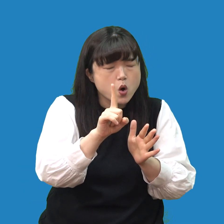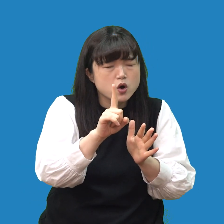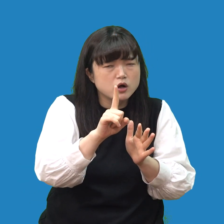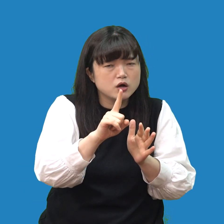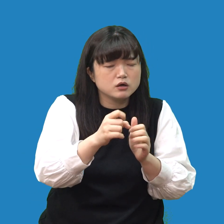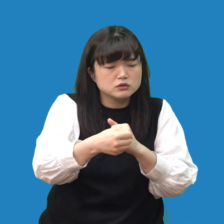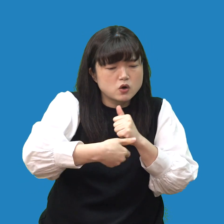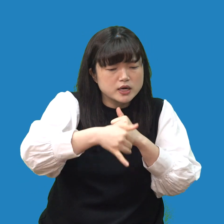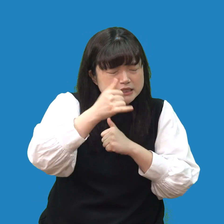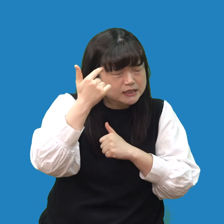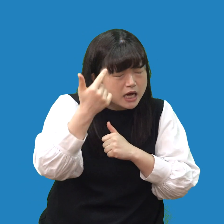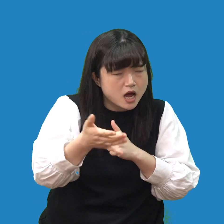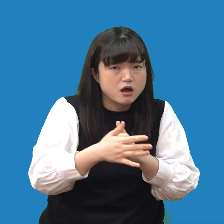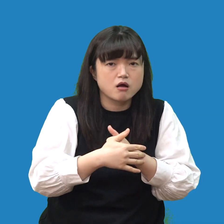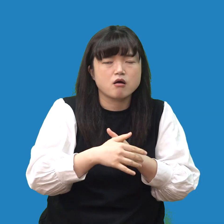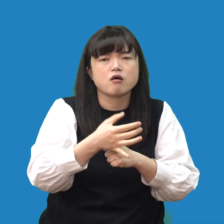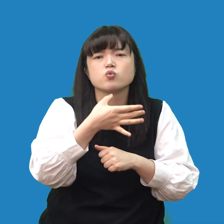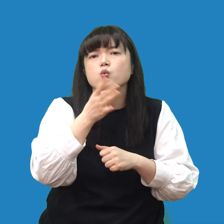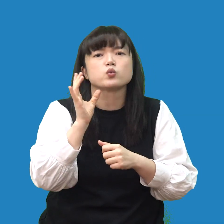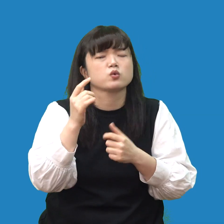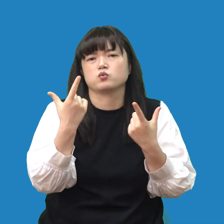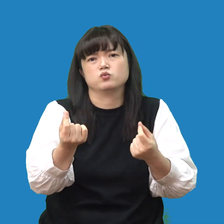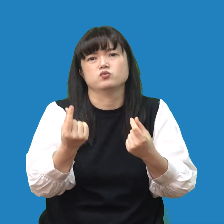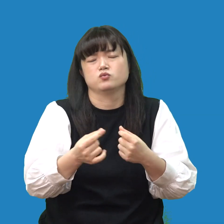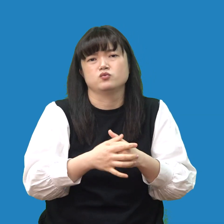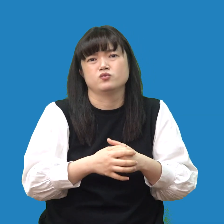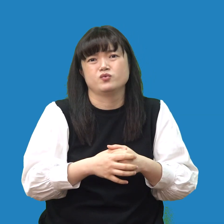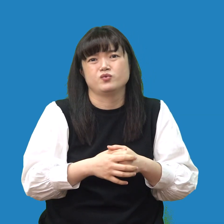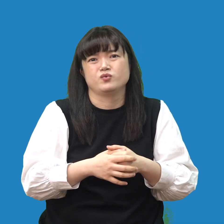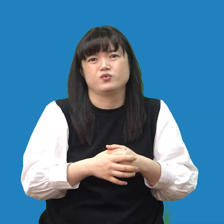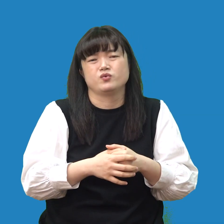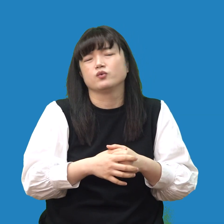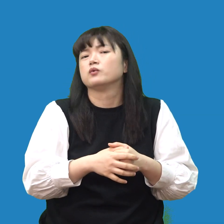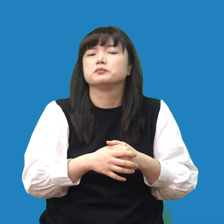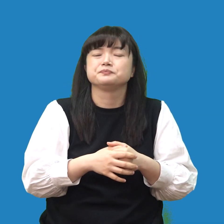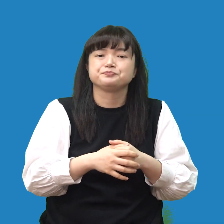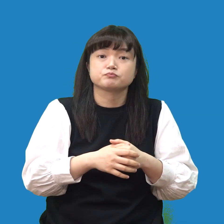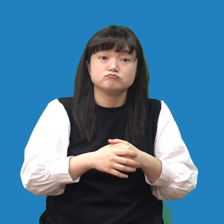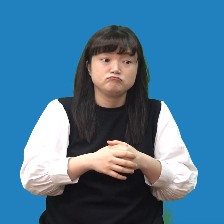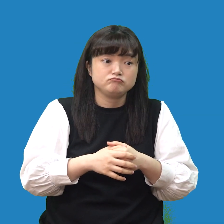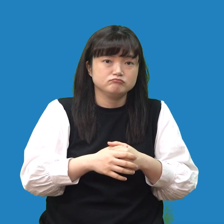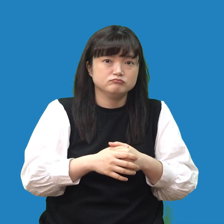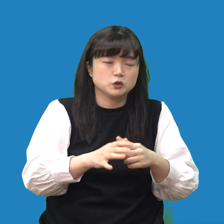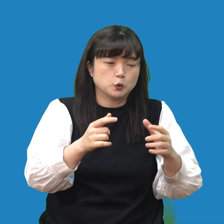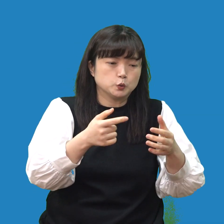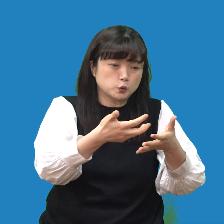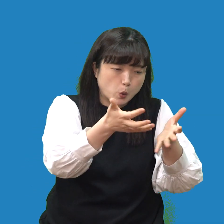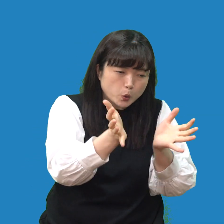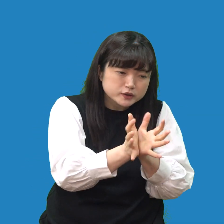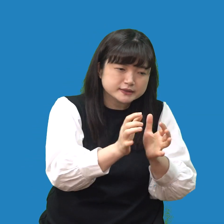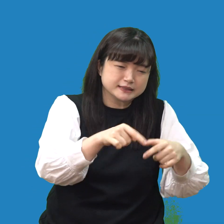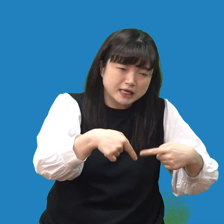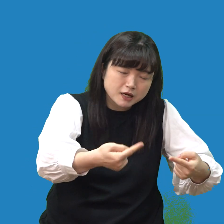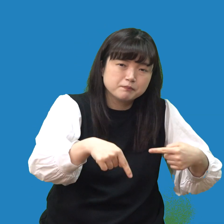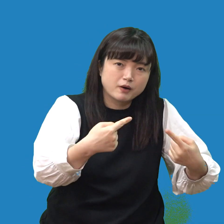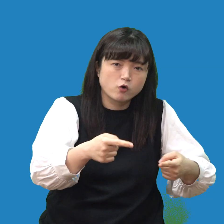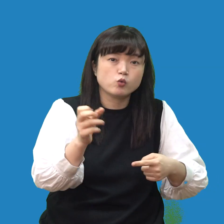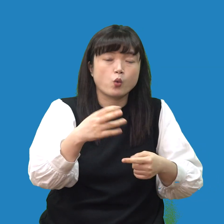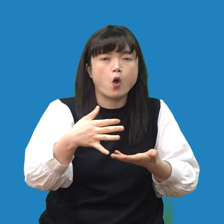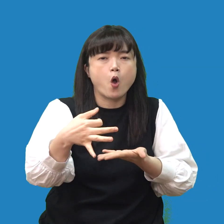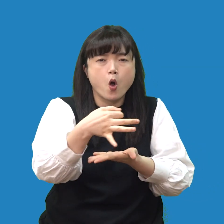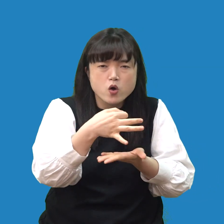하는가? 역시 노년기가 가장 높았습니다. 그 외에도 소그룹 참여 비율,